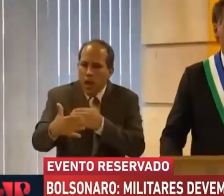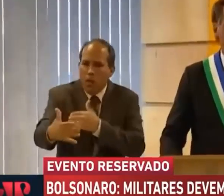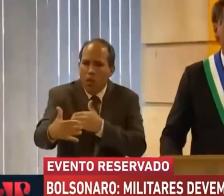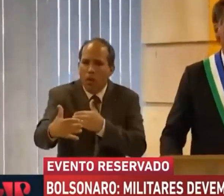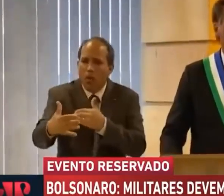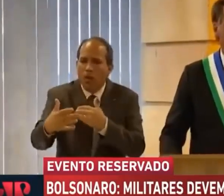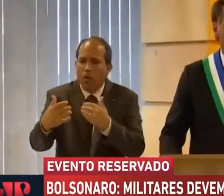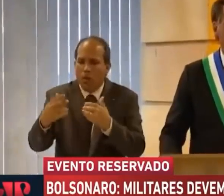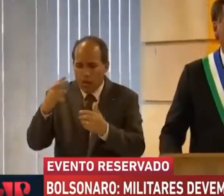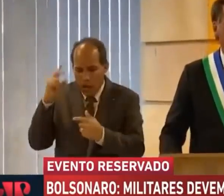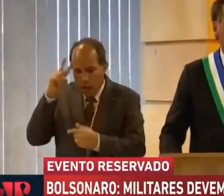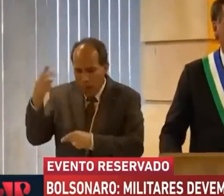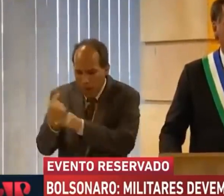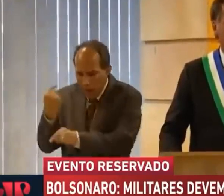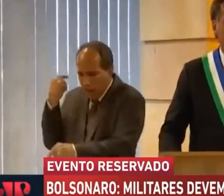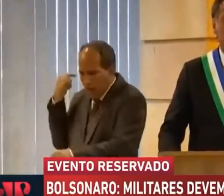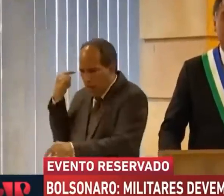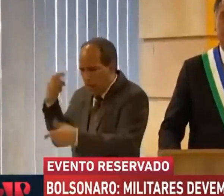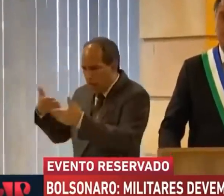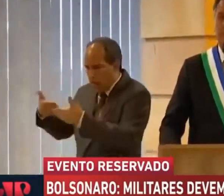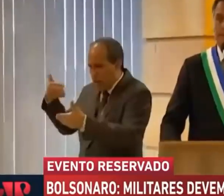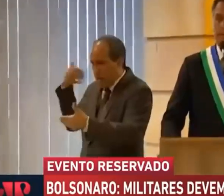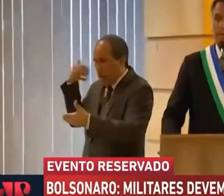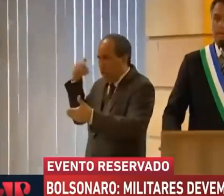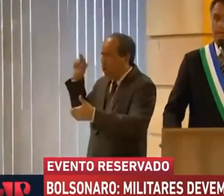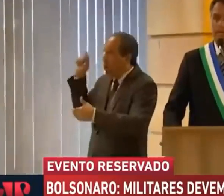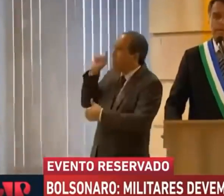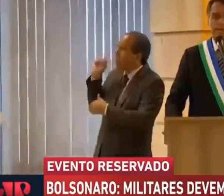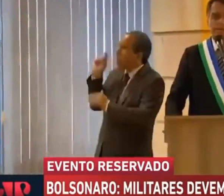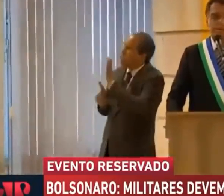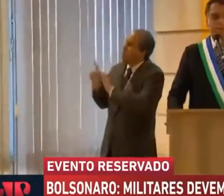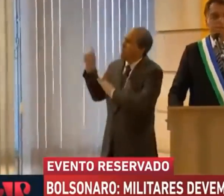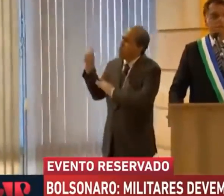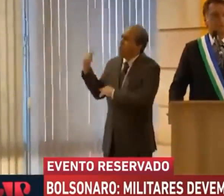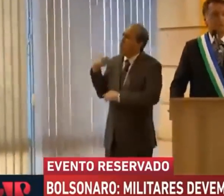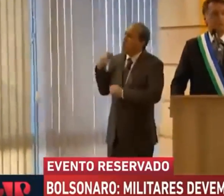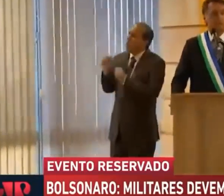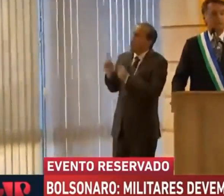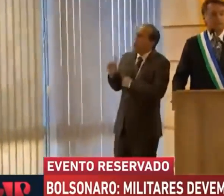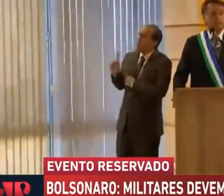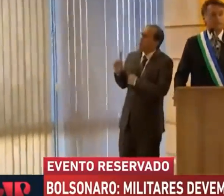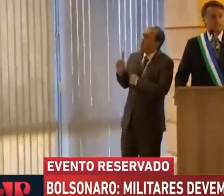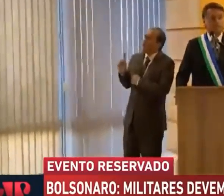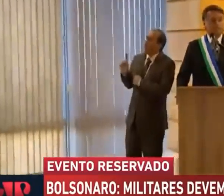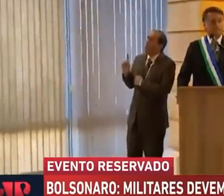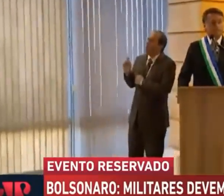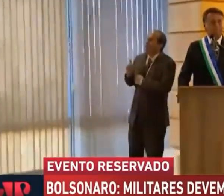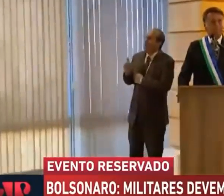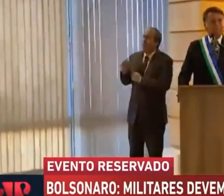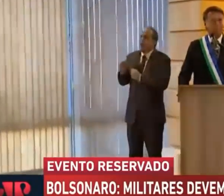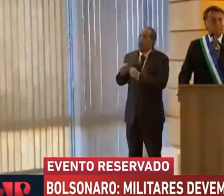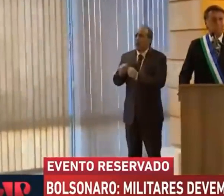volver seus olhos para o passado e se perguntar o que eu não fiz